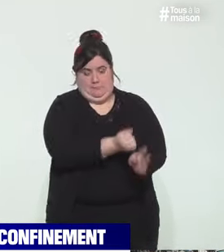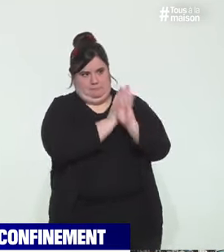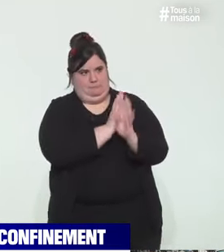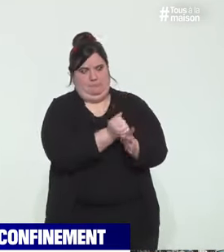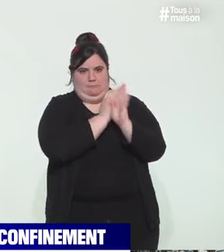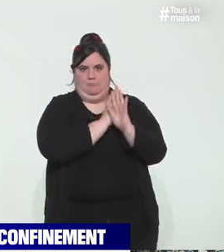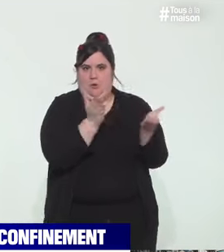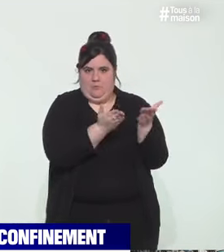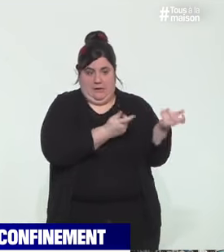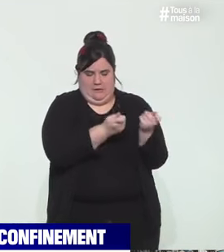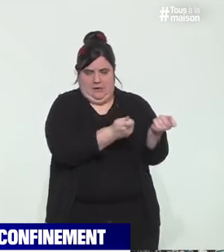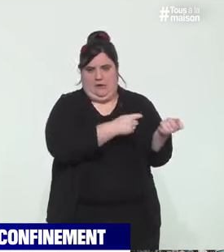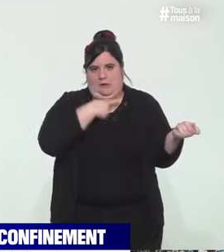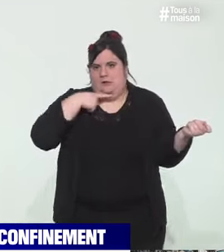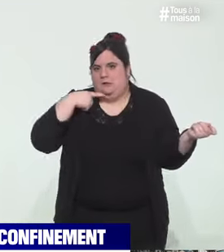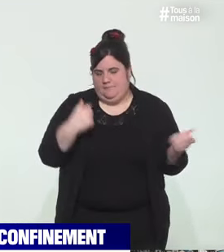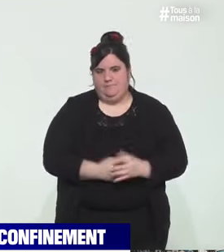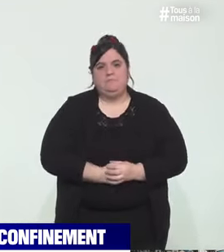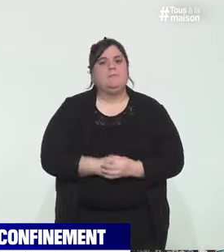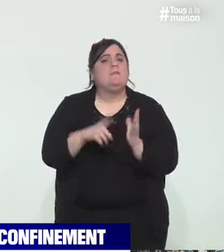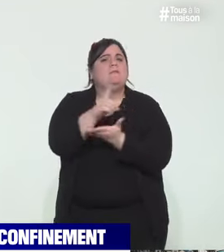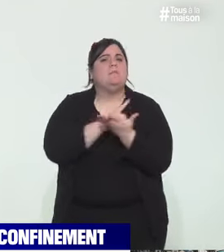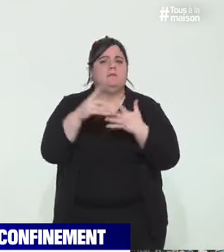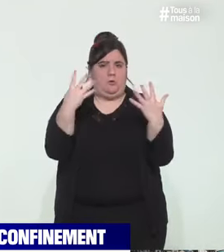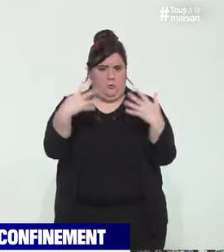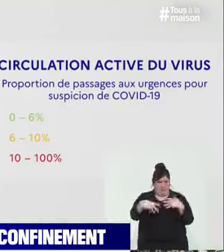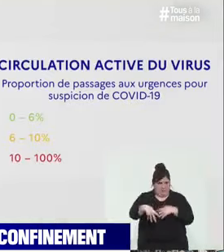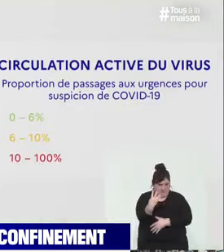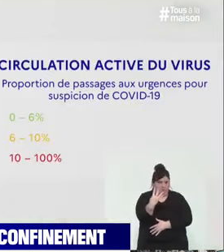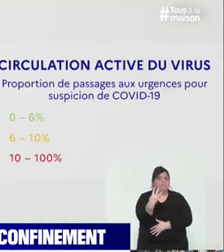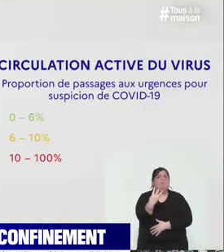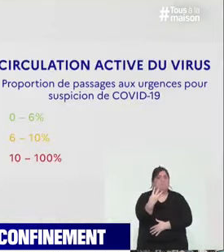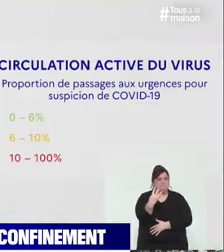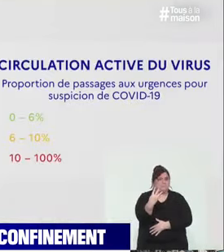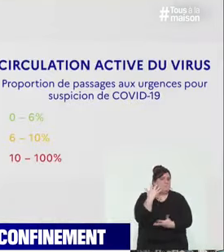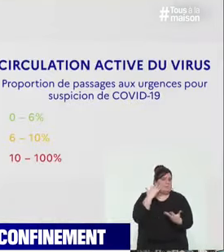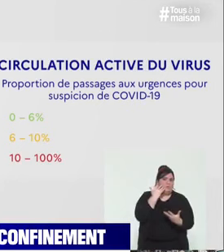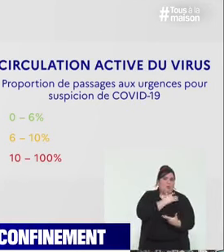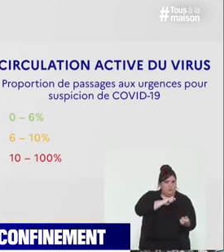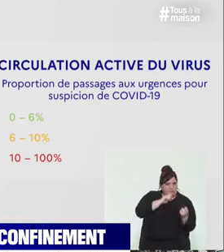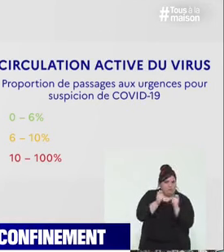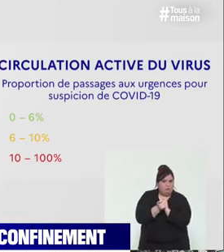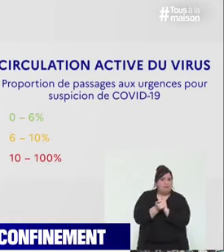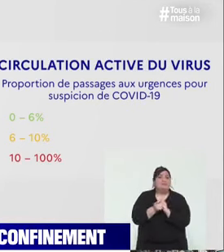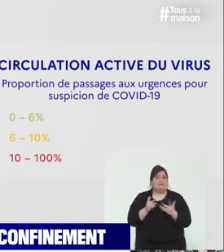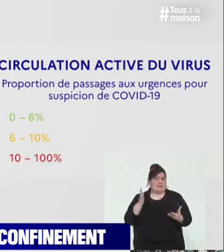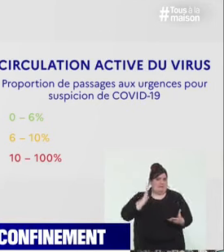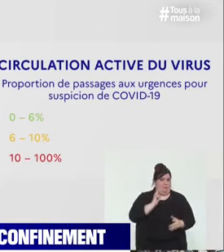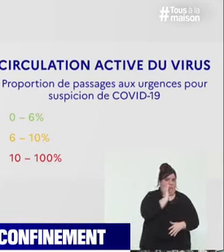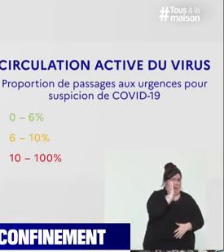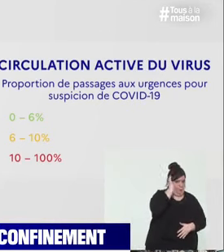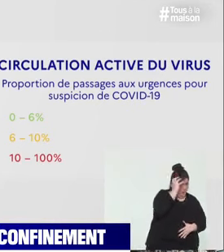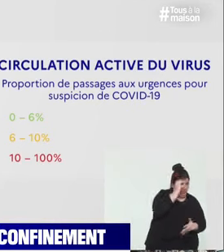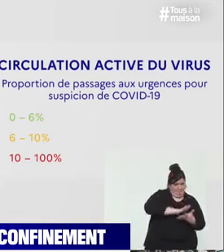tension. Pour le Calvados, le reclassement est de la couleur orange à la couleur verte, et la